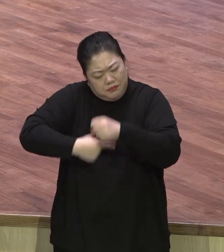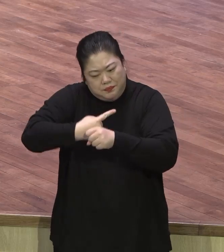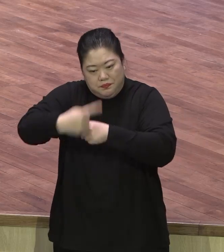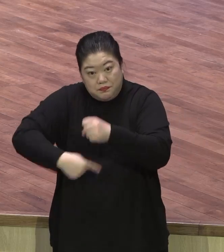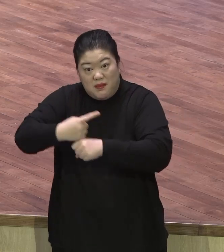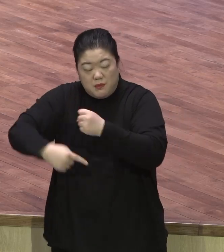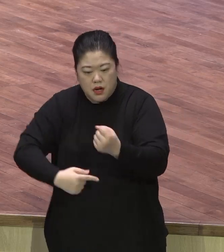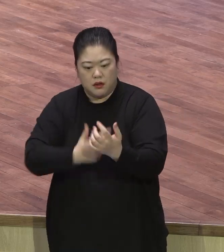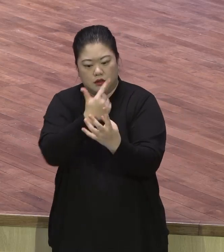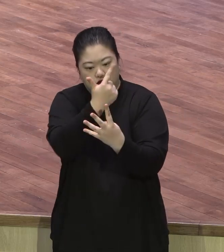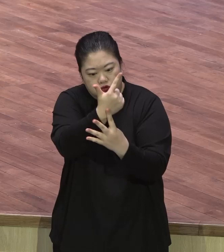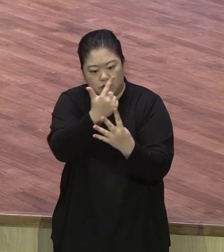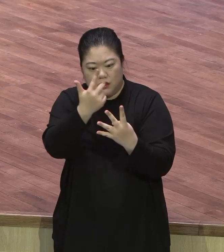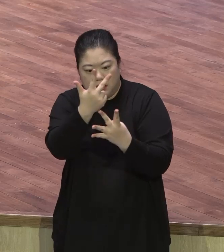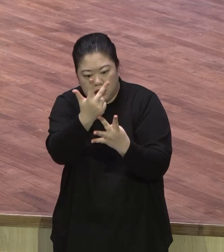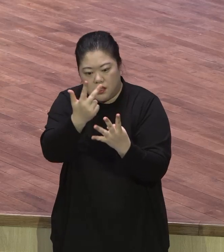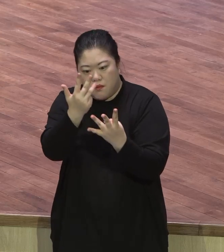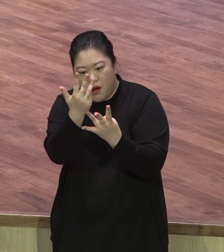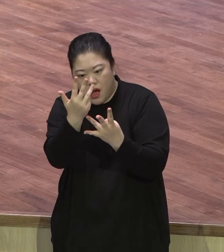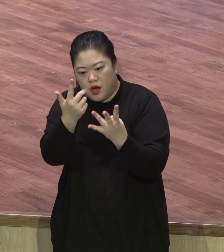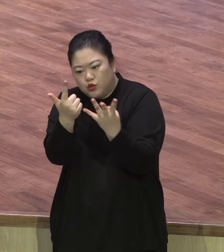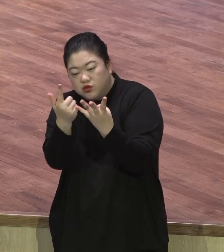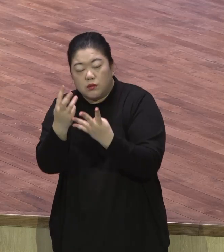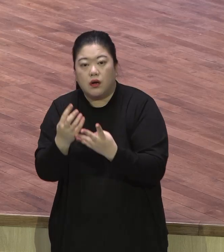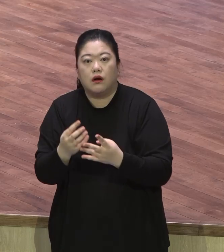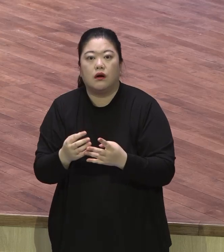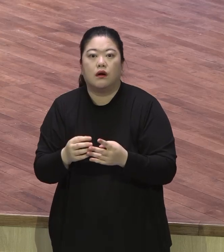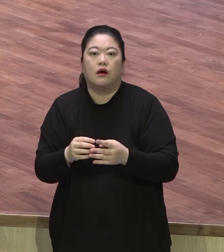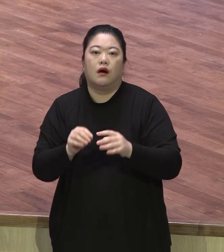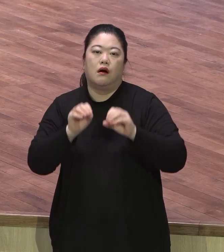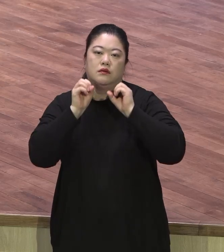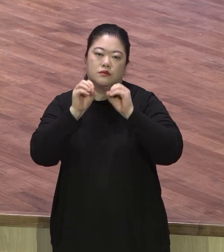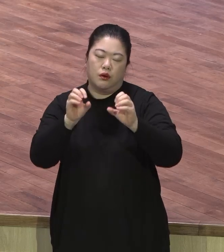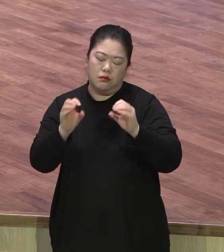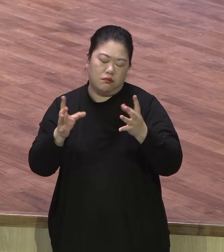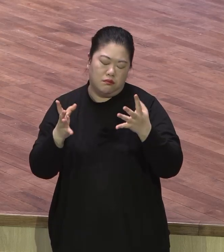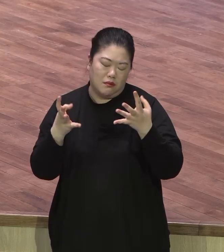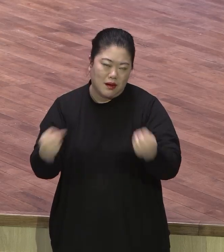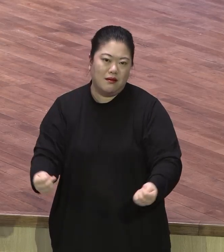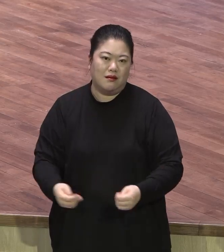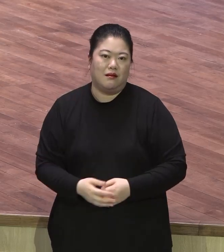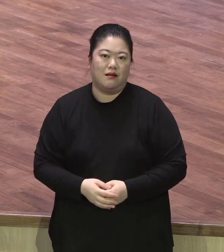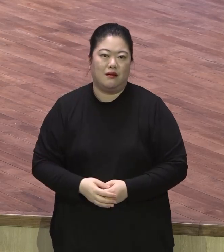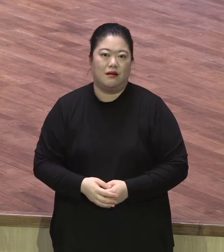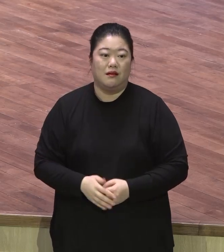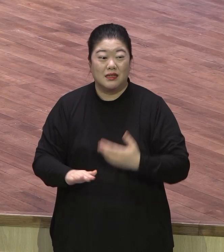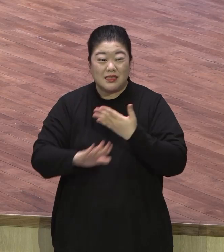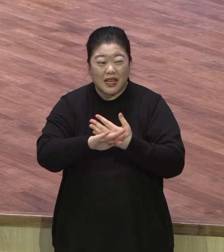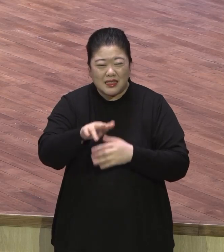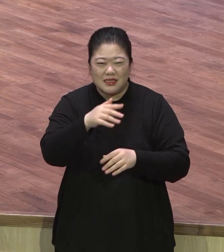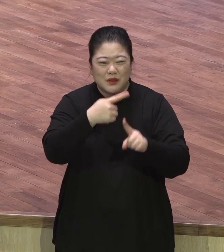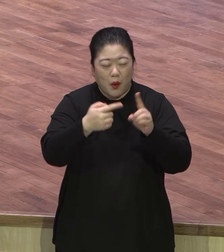캠프하고 가서 직접 전폭음 전하고 제가 볼 때는 거의 없어요